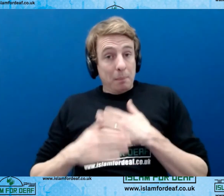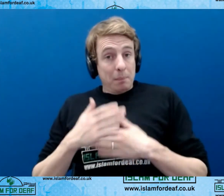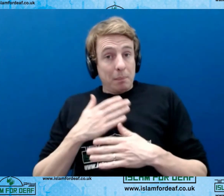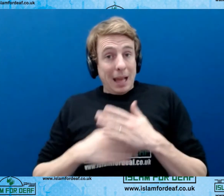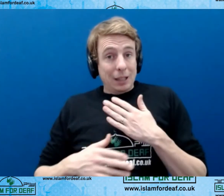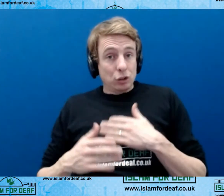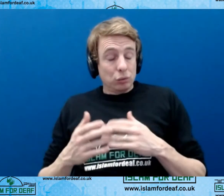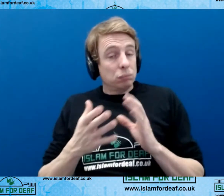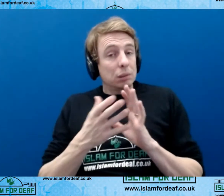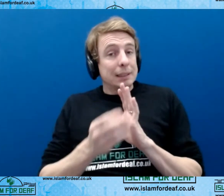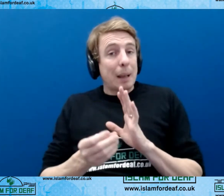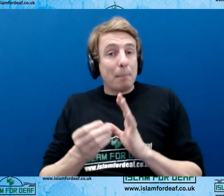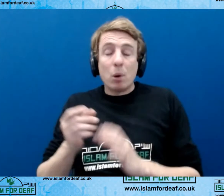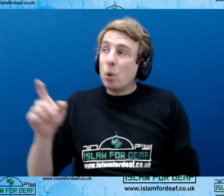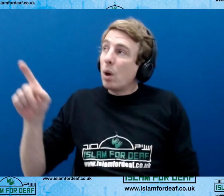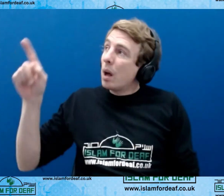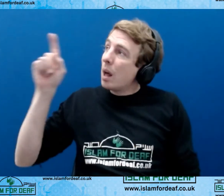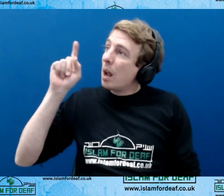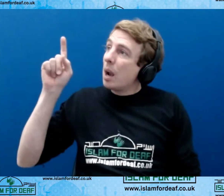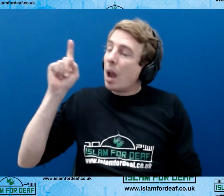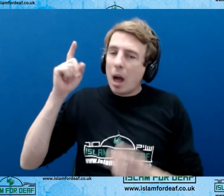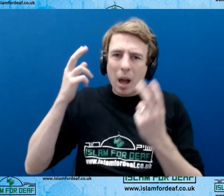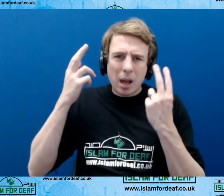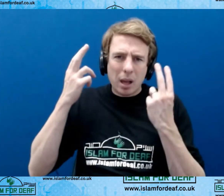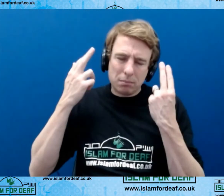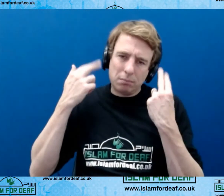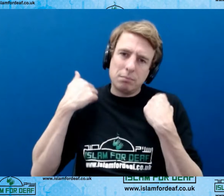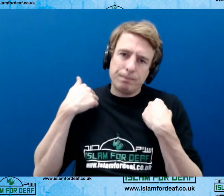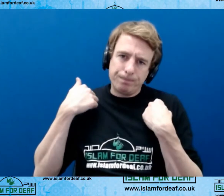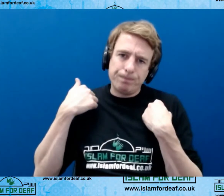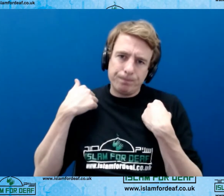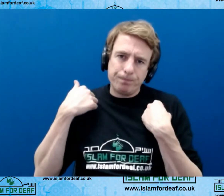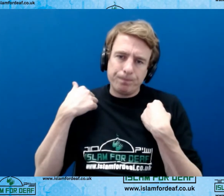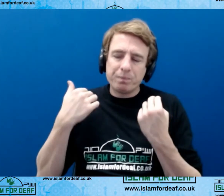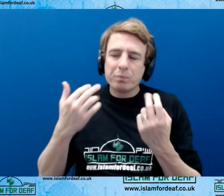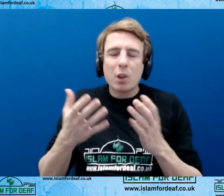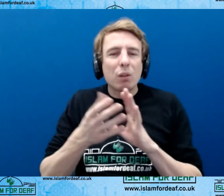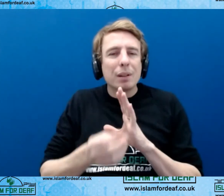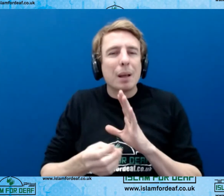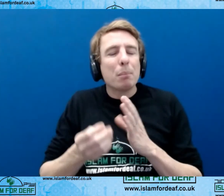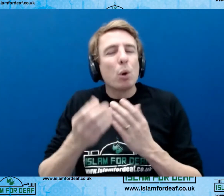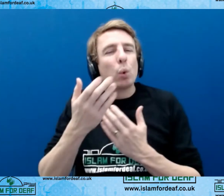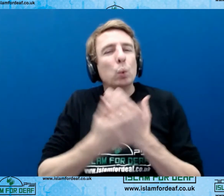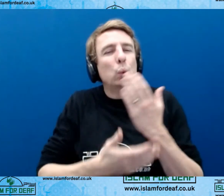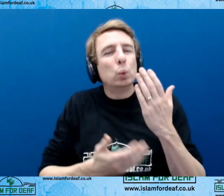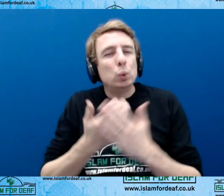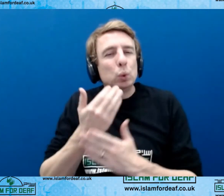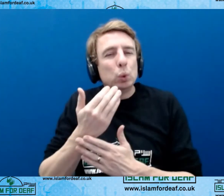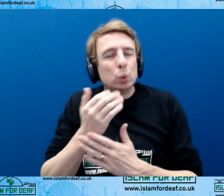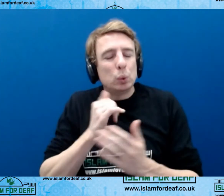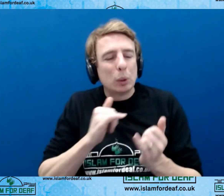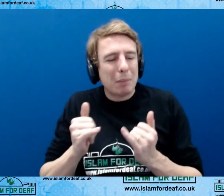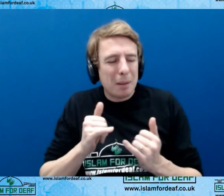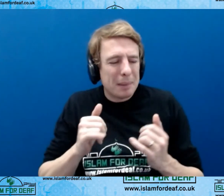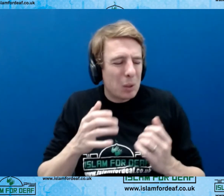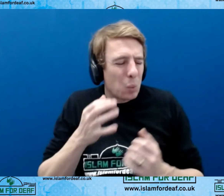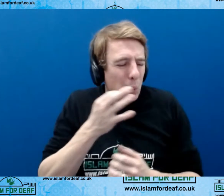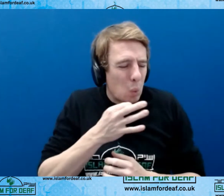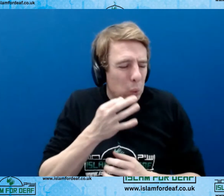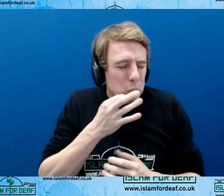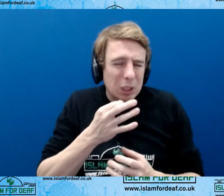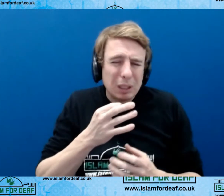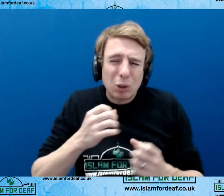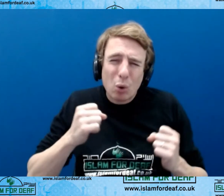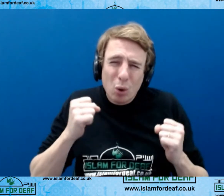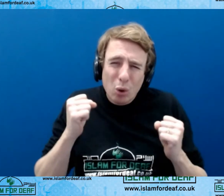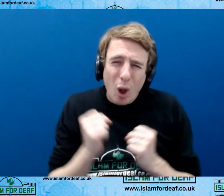Allah. So for example, making wudu, an ablution, when the water is cold, at times when it's cold. ويترك